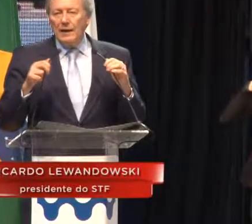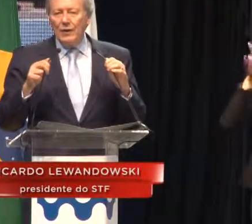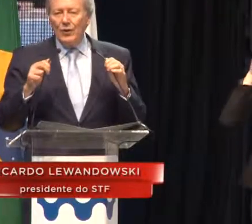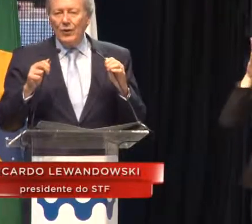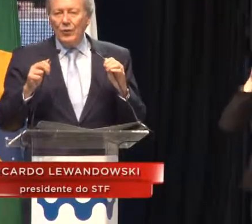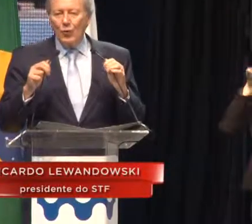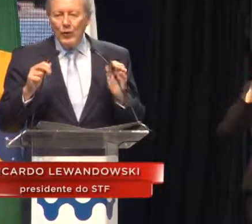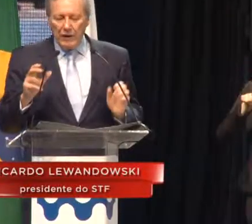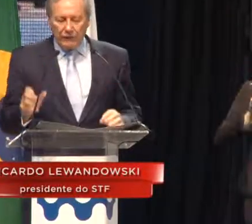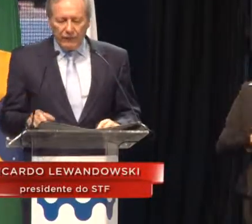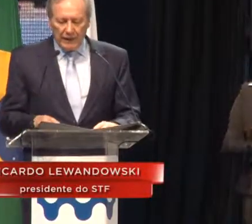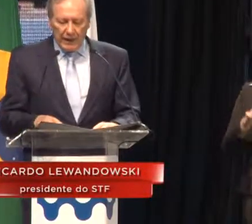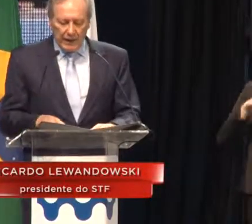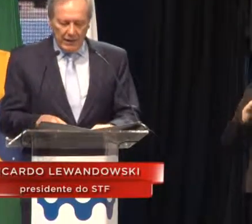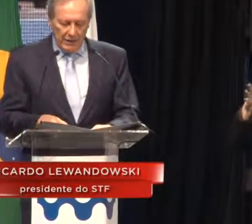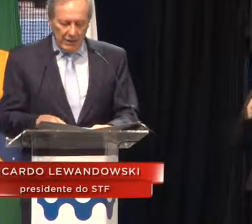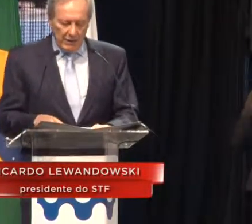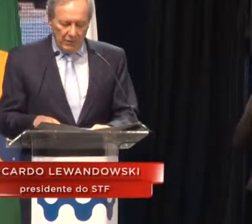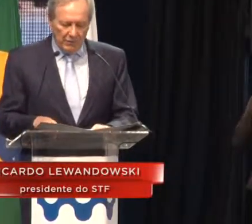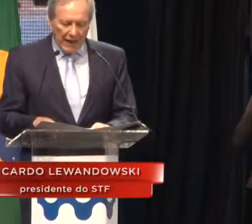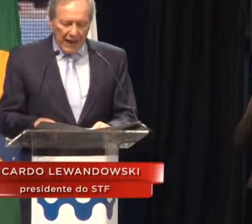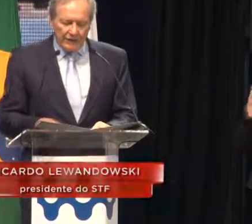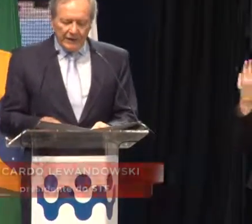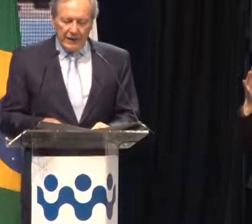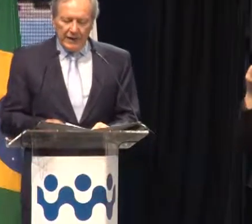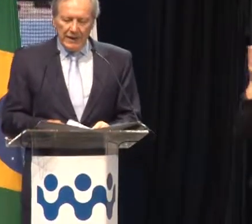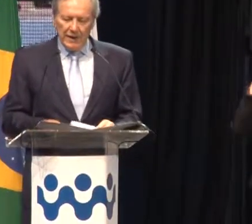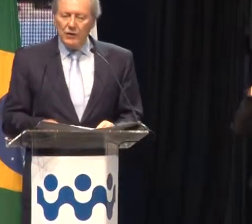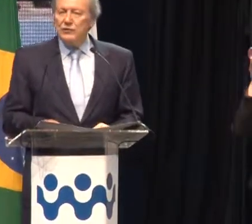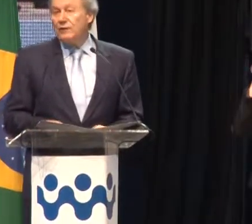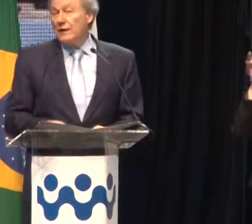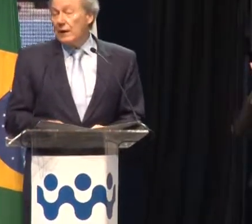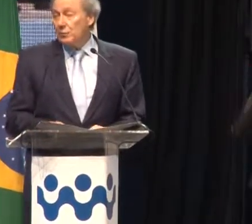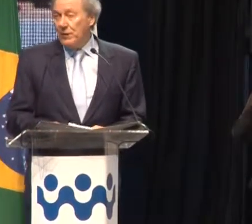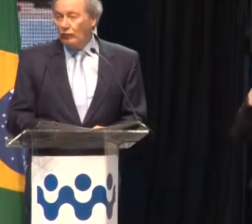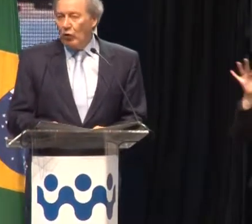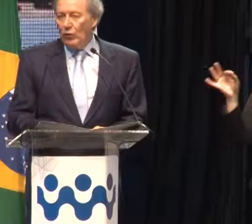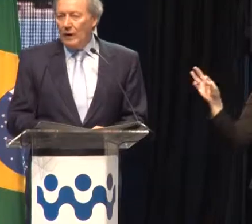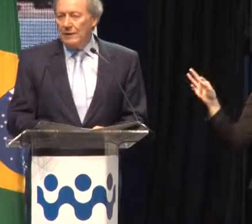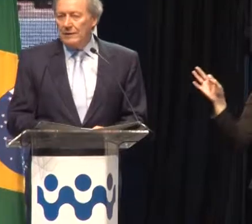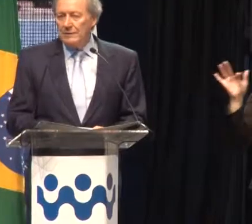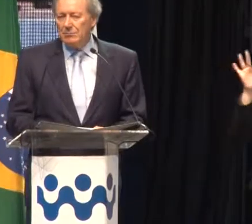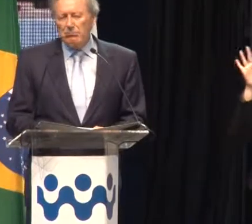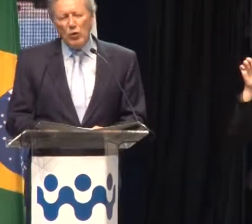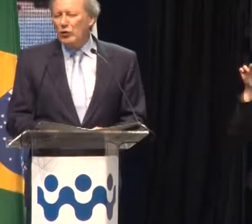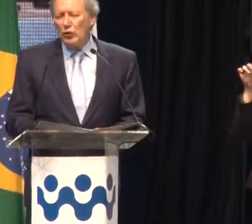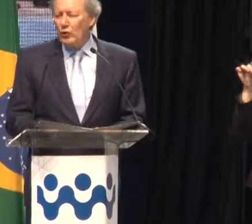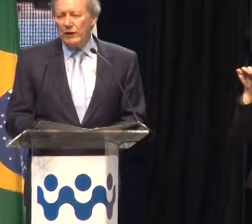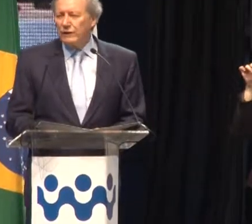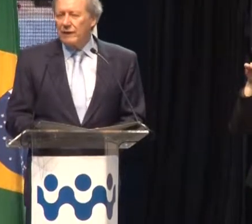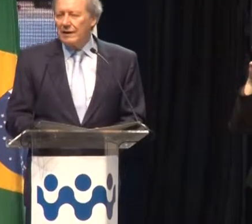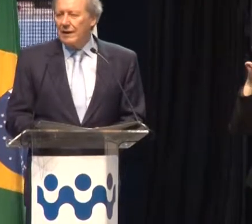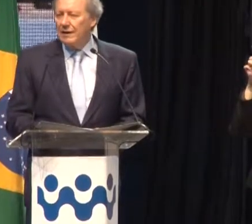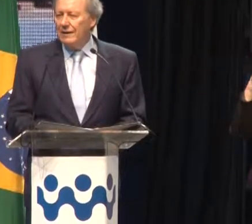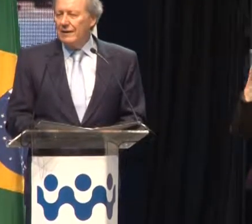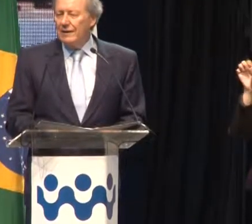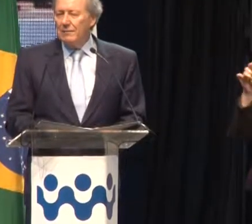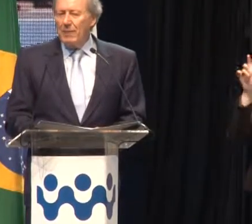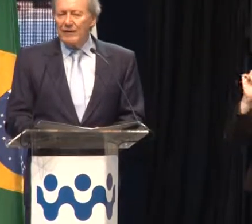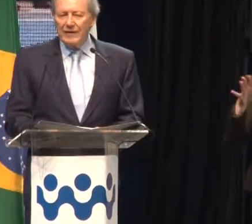uma conhecida frase de Fernando Pessoa, muito